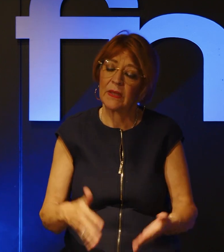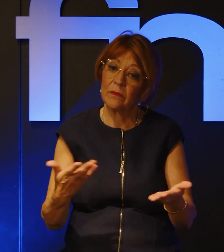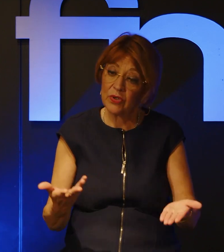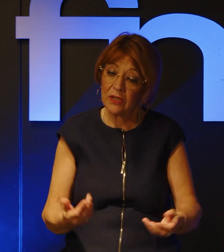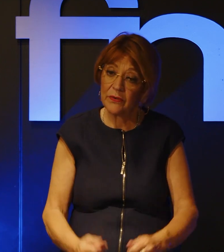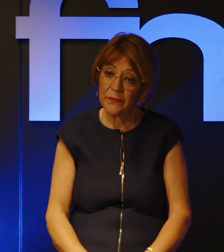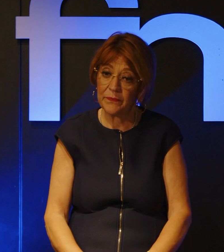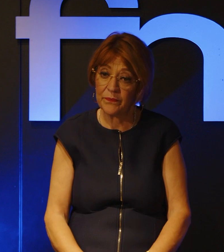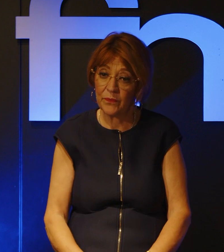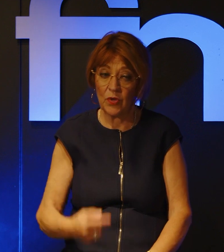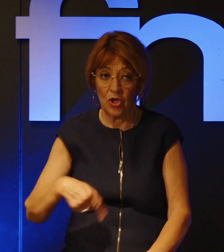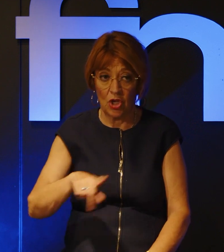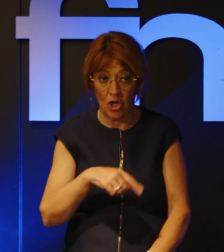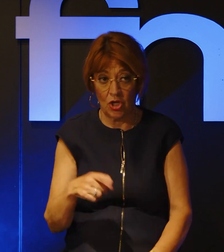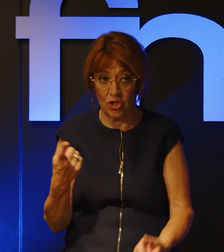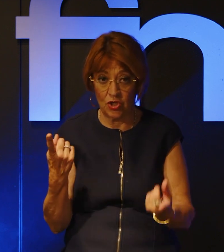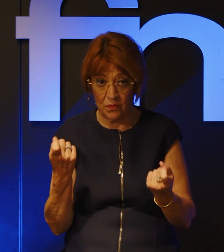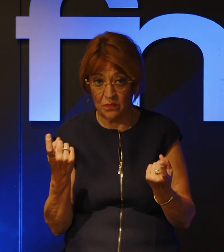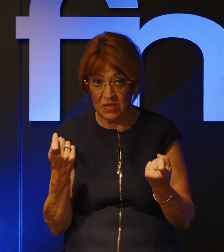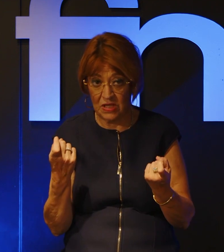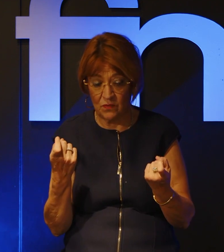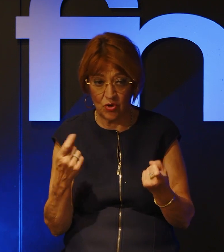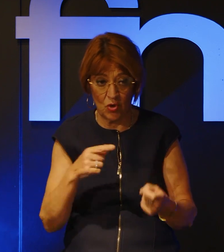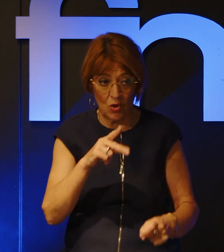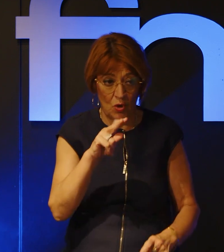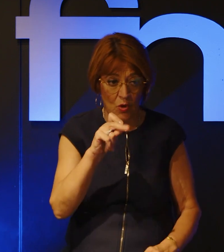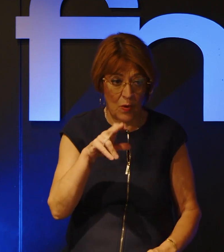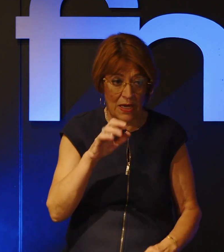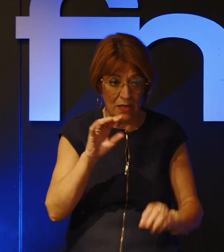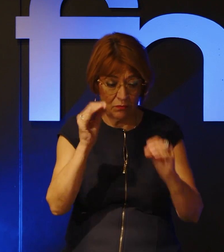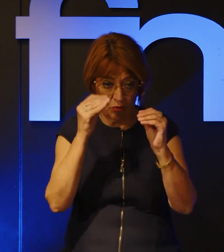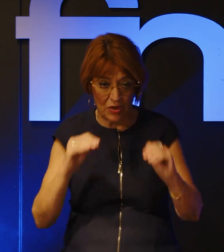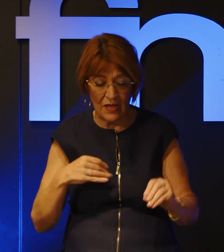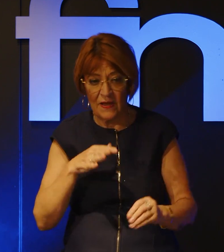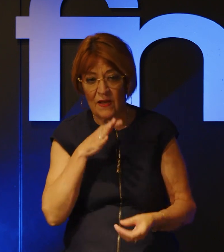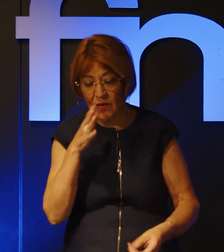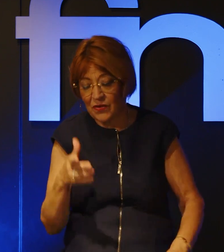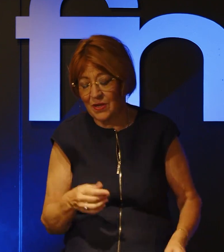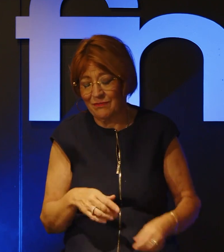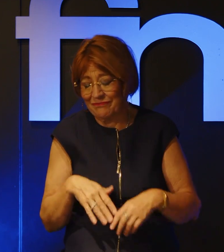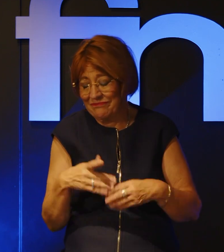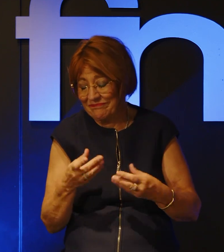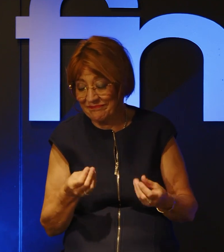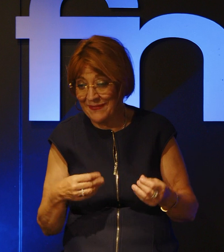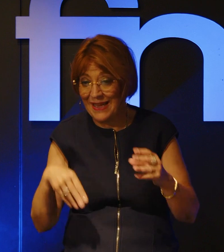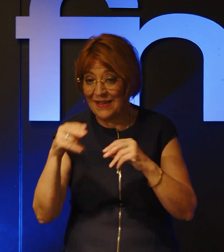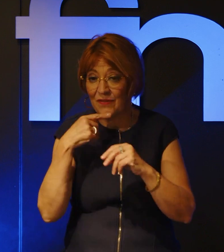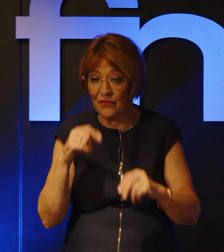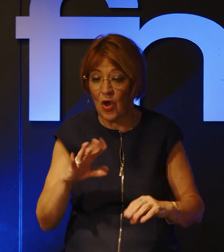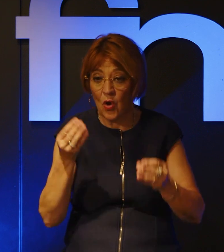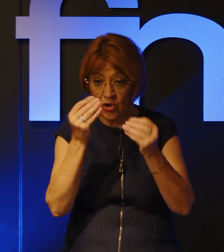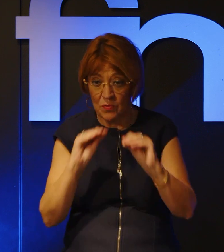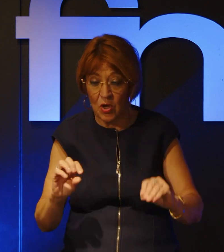Portanto o que nós temos que a Luana fal em desmantelar eu falo em resignificar o que nós temos que ou